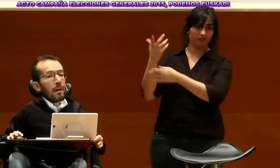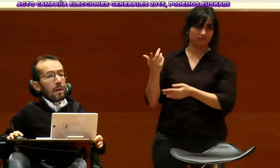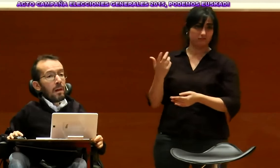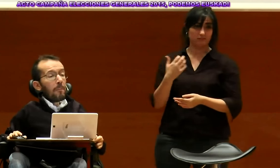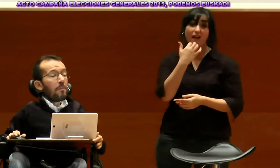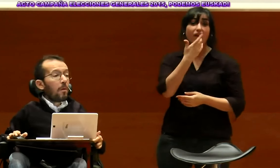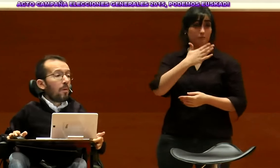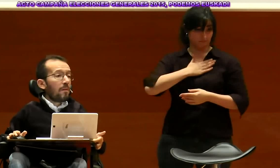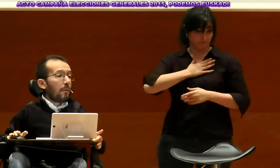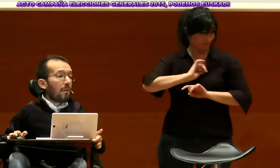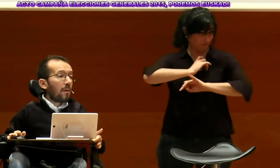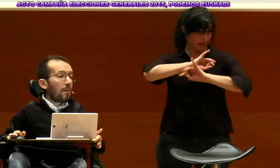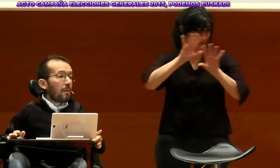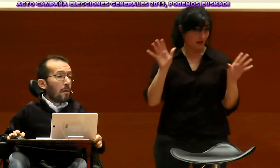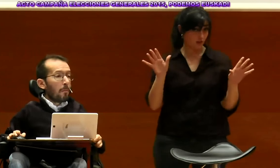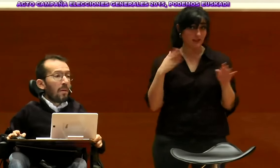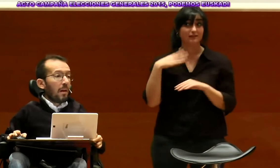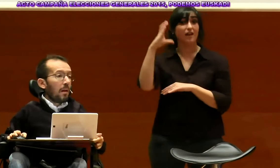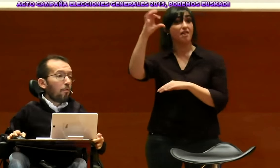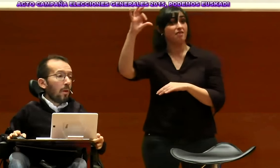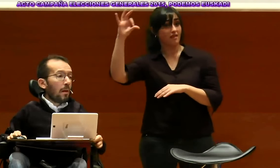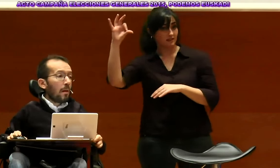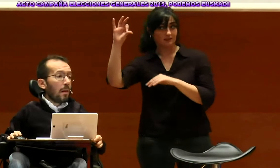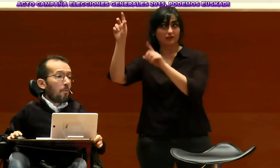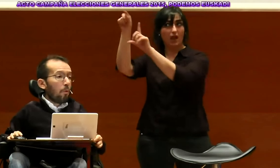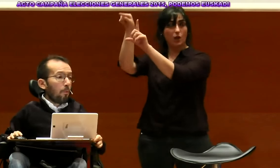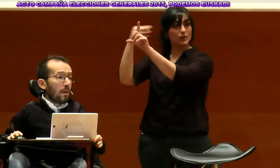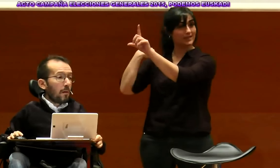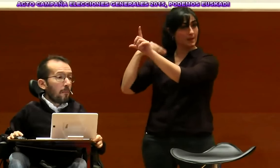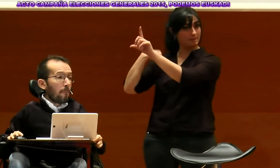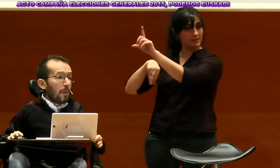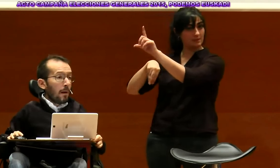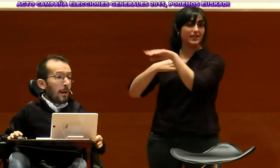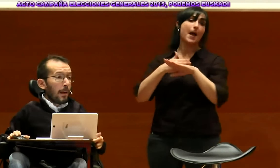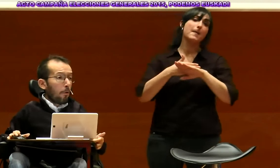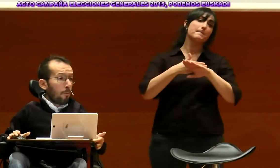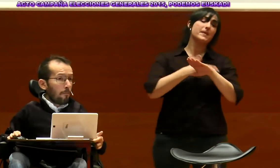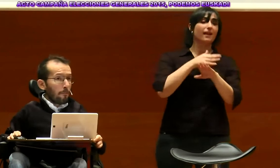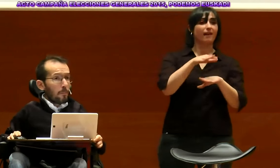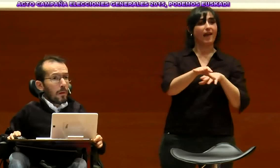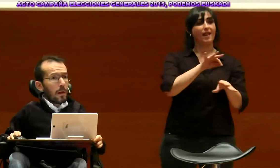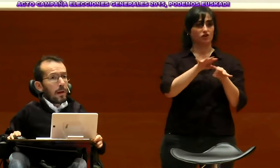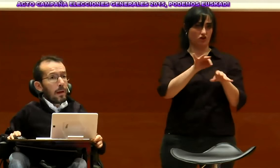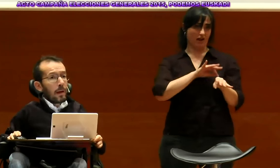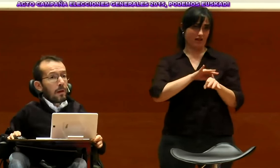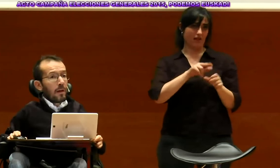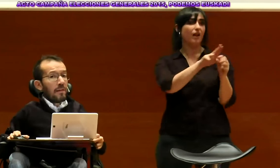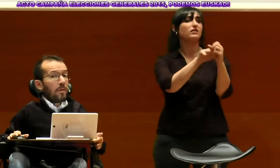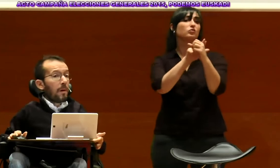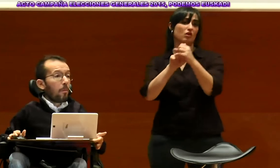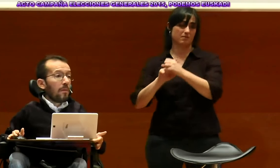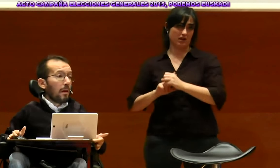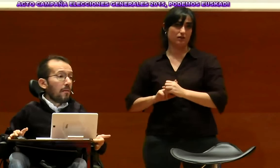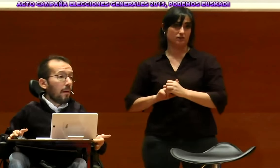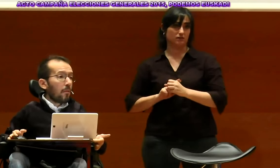de la misma encuesta del CIS preelectoral en las autonómicas. En Aragón, esta